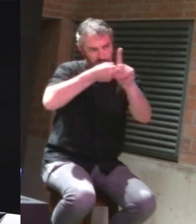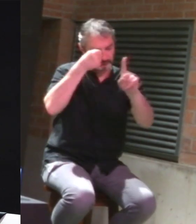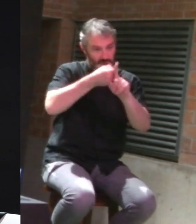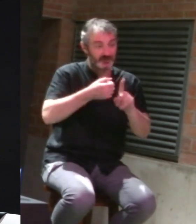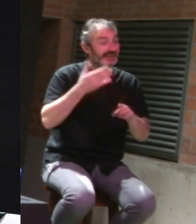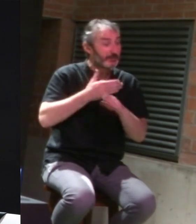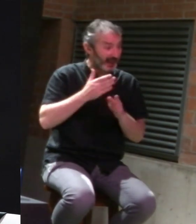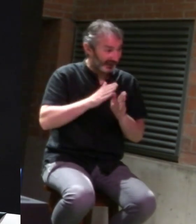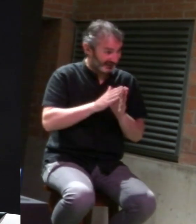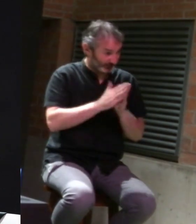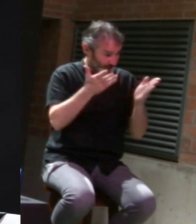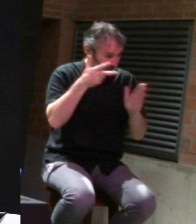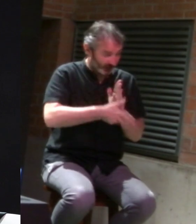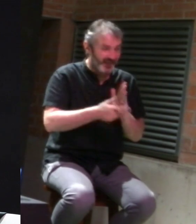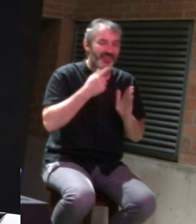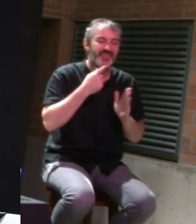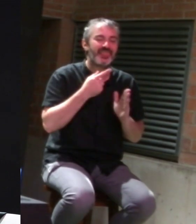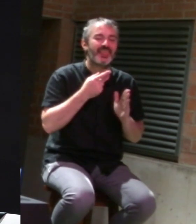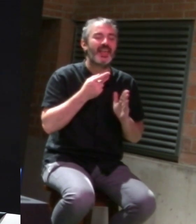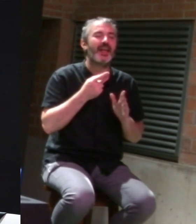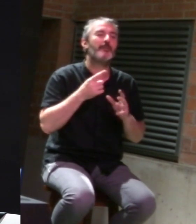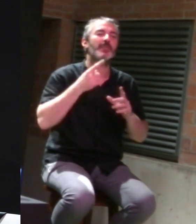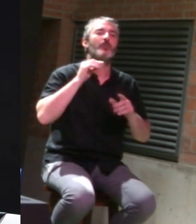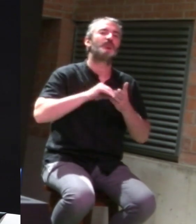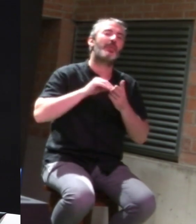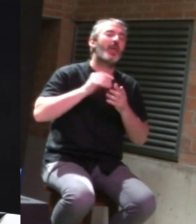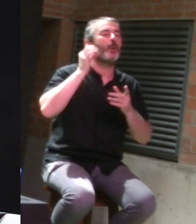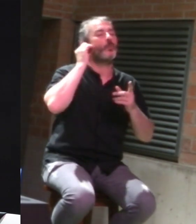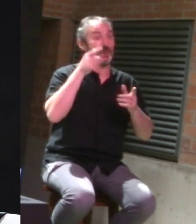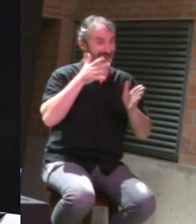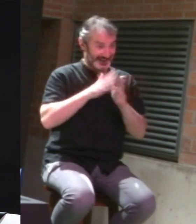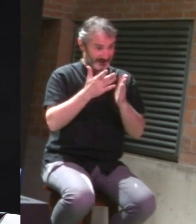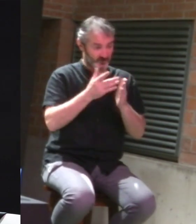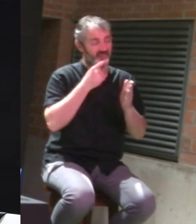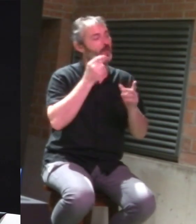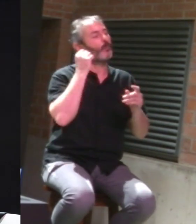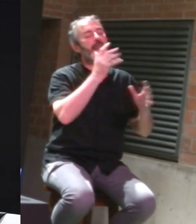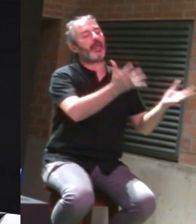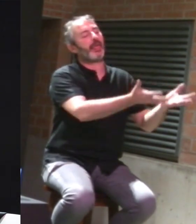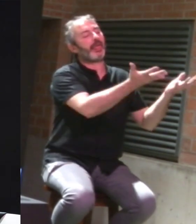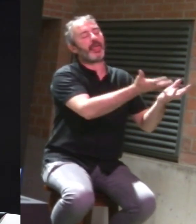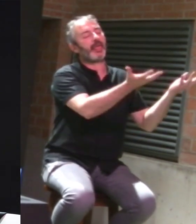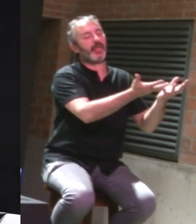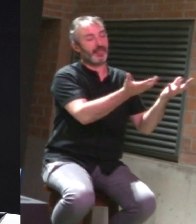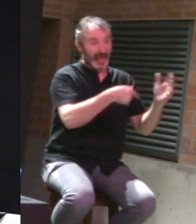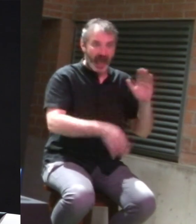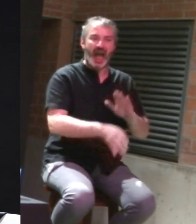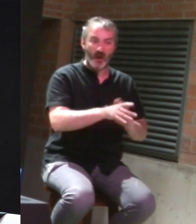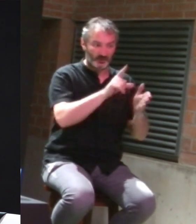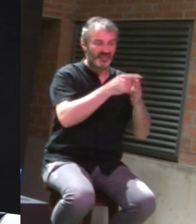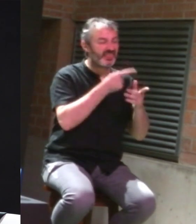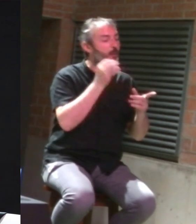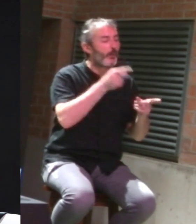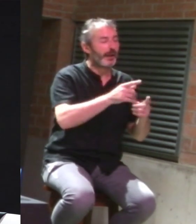marxistes, això diuen que són revoltes preindustrials, revoltoris de dones, que ara, dintre de l'historiografia contemporània, es